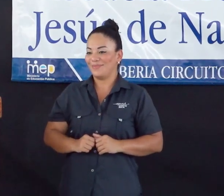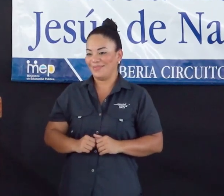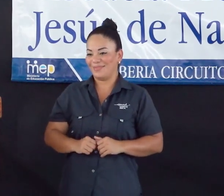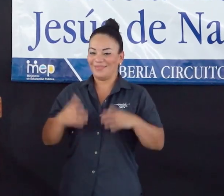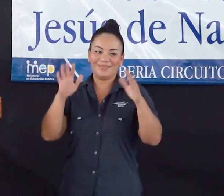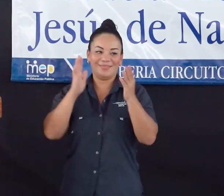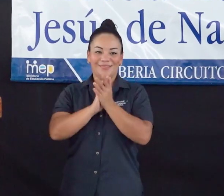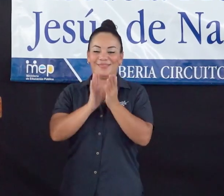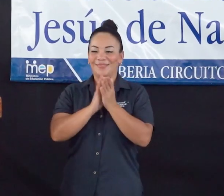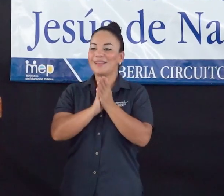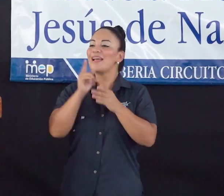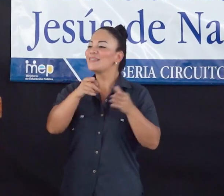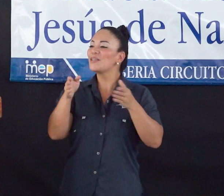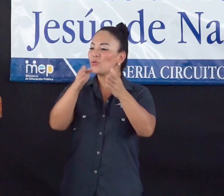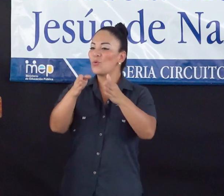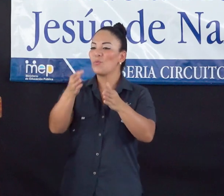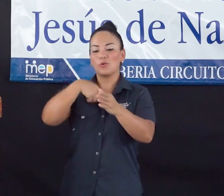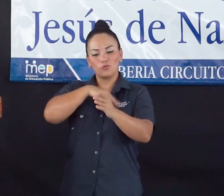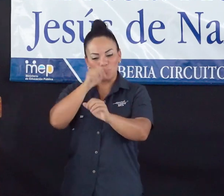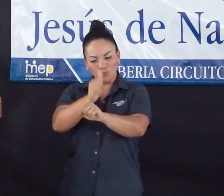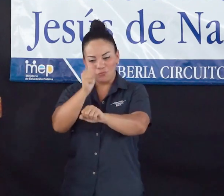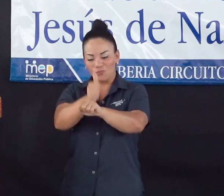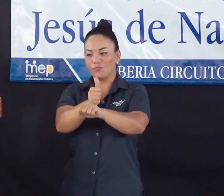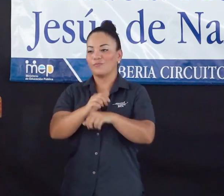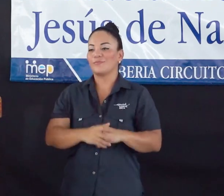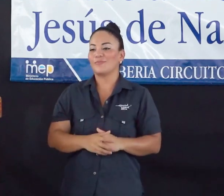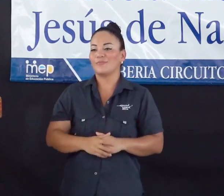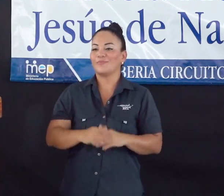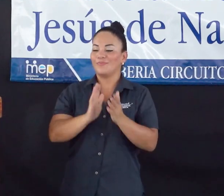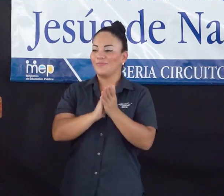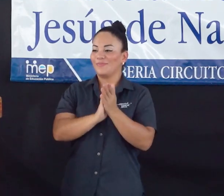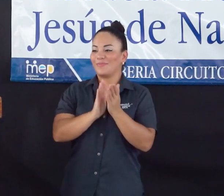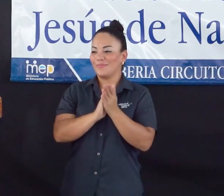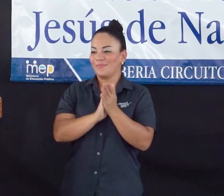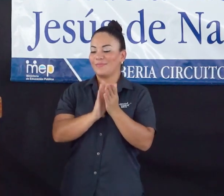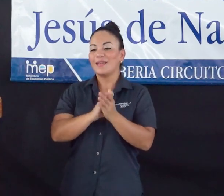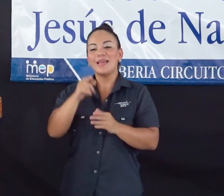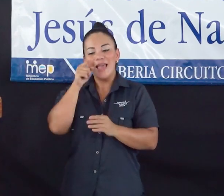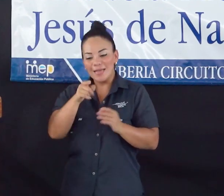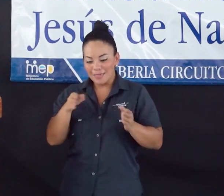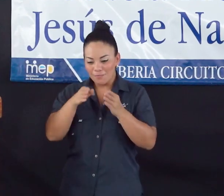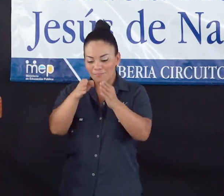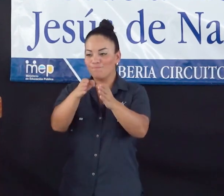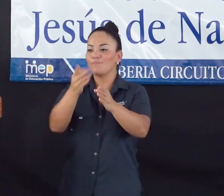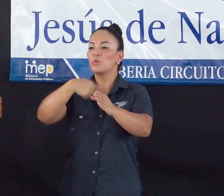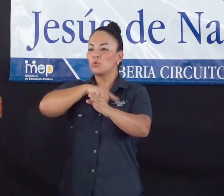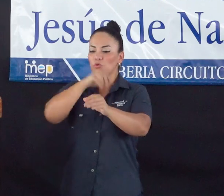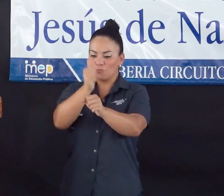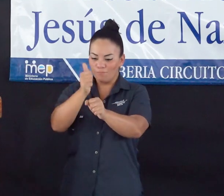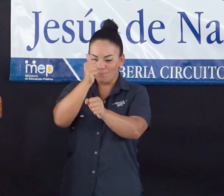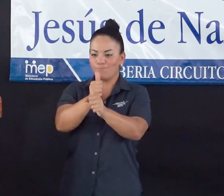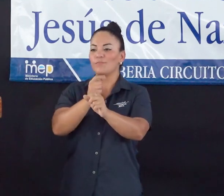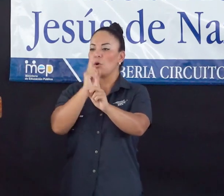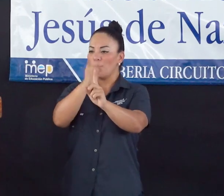Ese es el rumbo que nos hemos trazado. Ese es el rumbo que nos hemos trazado